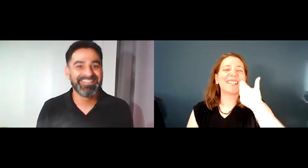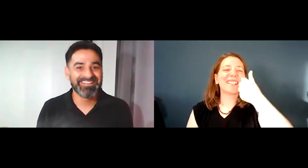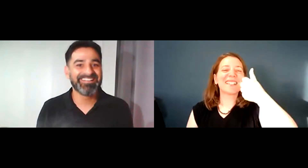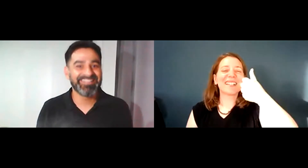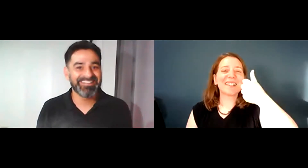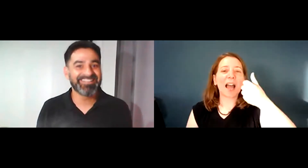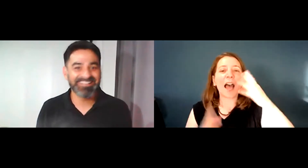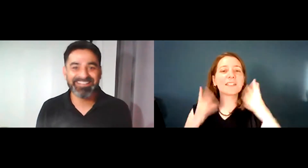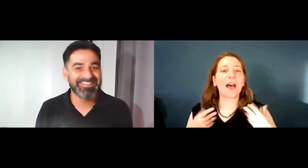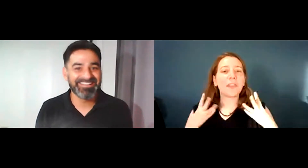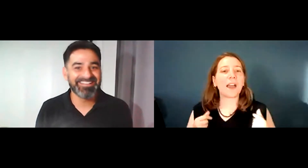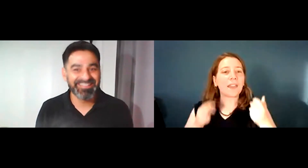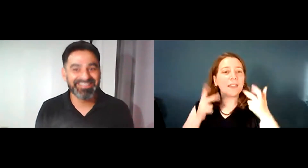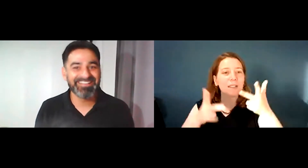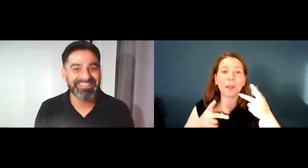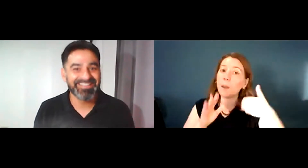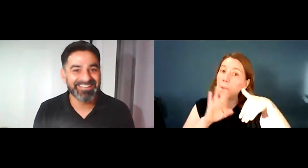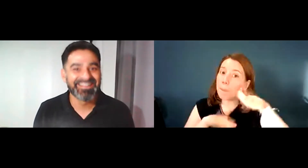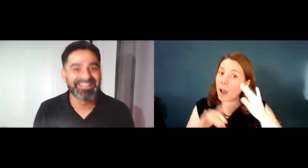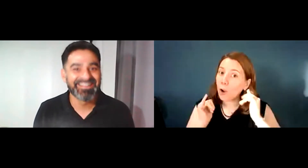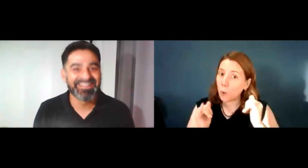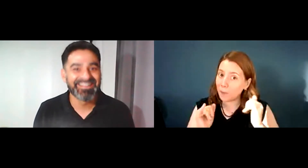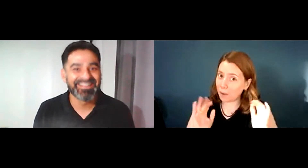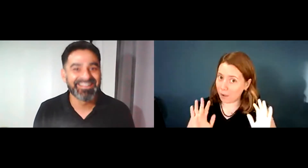sí. Sí, más joven que A.